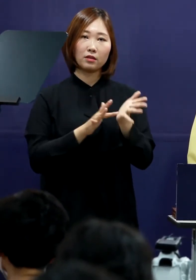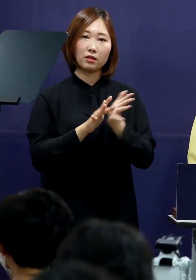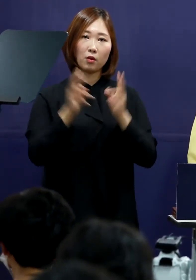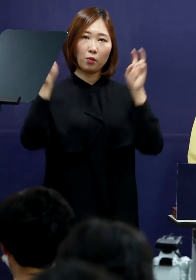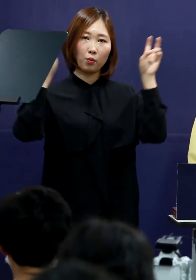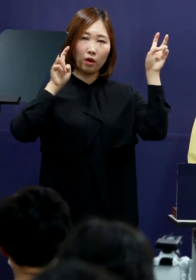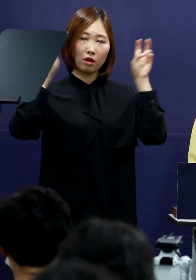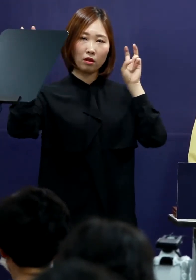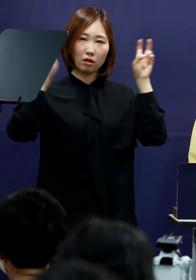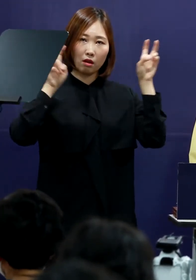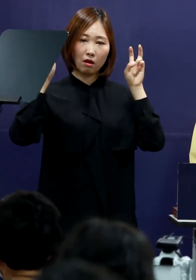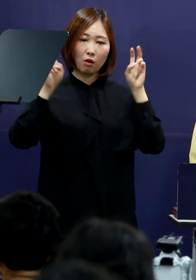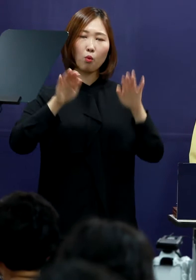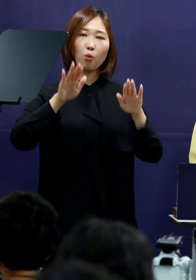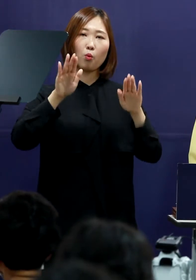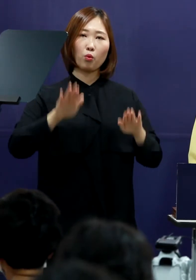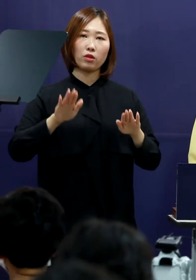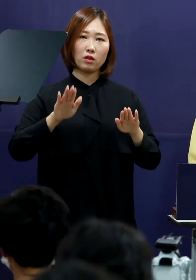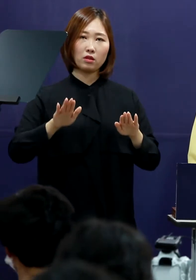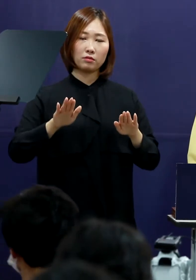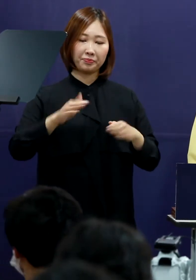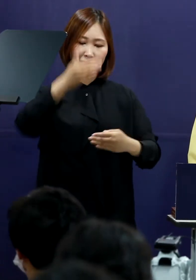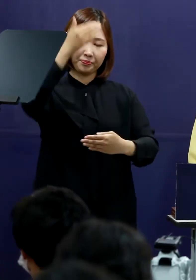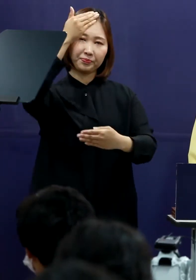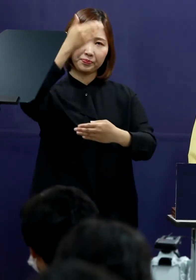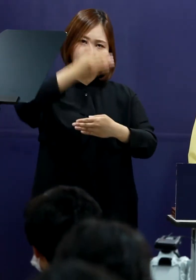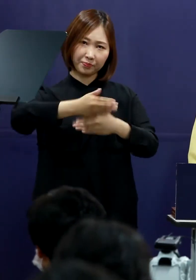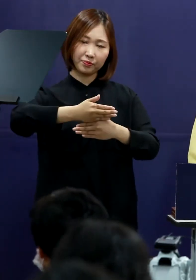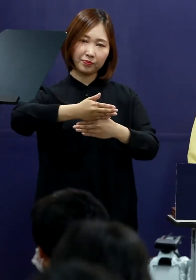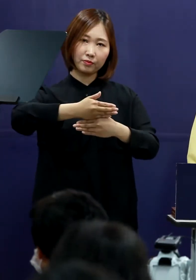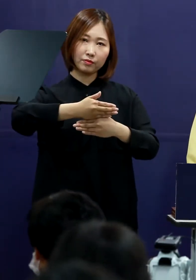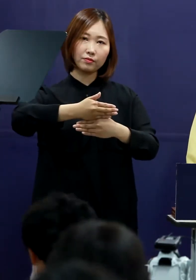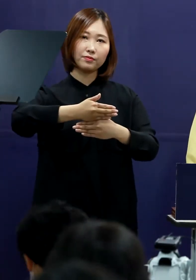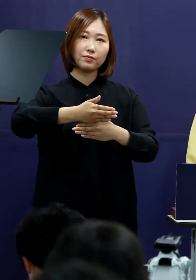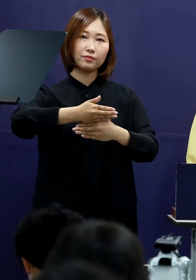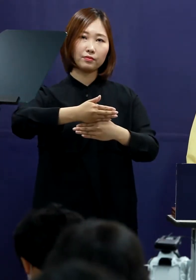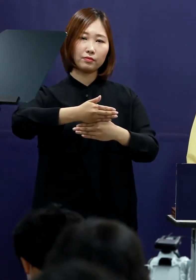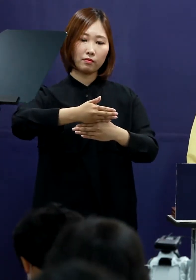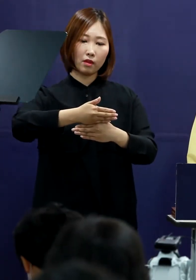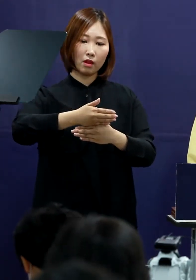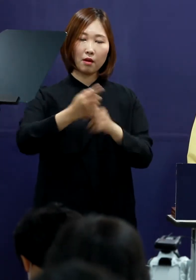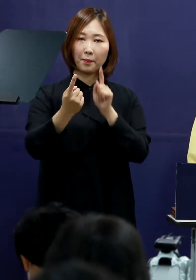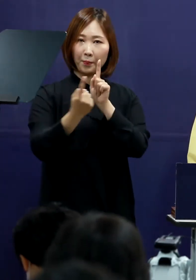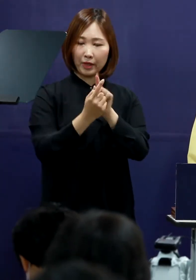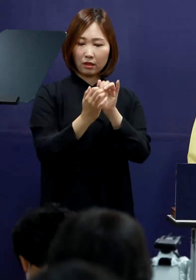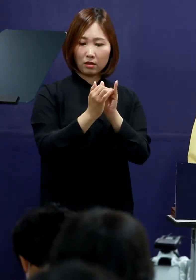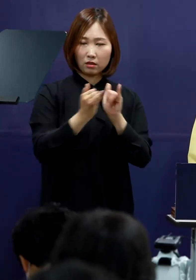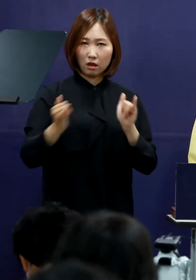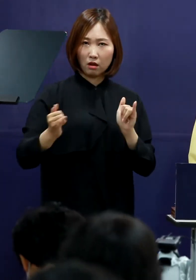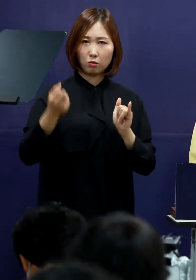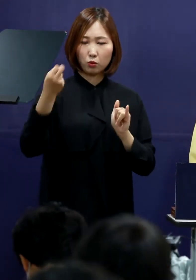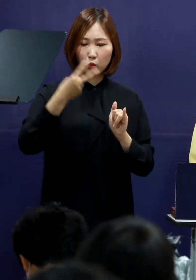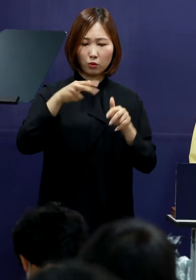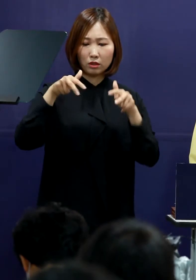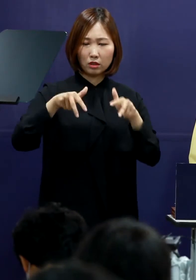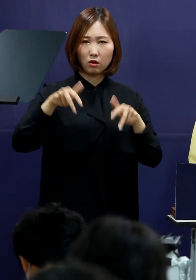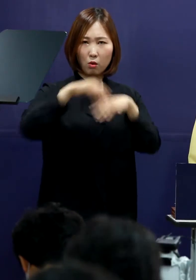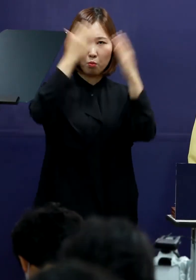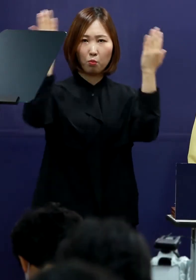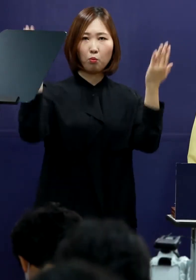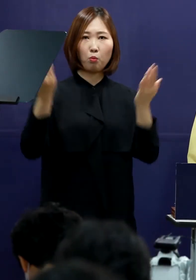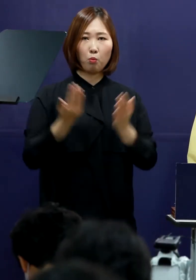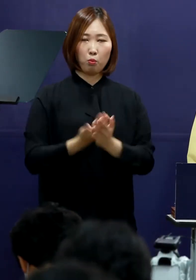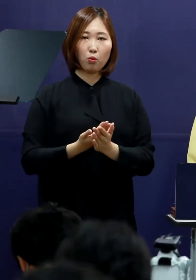제약은 오늘부로 직장을 폐쇄하였습니다. 접촉자는 물론이고 직원 전원에